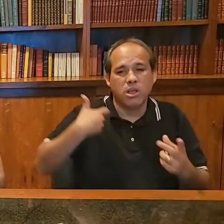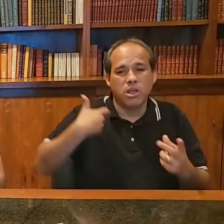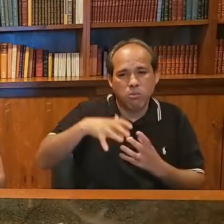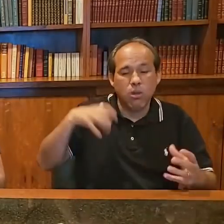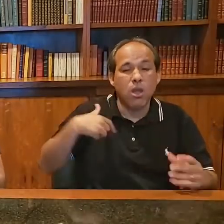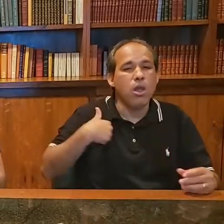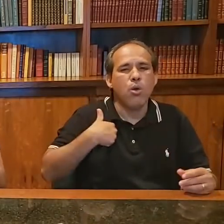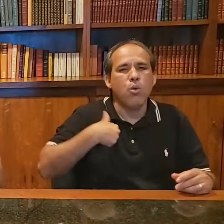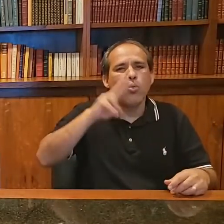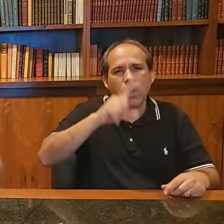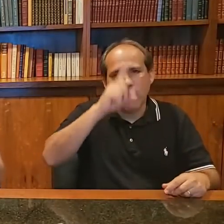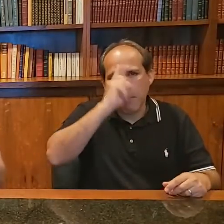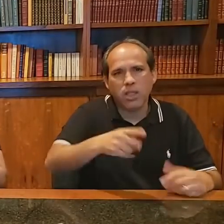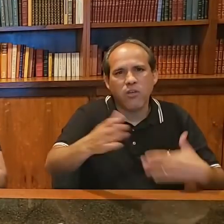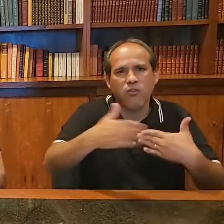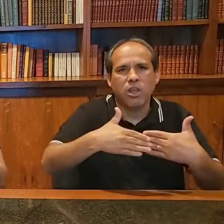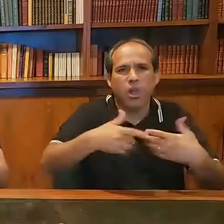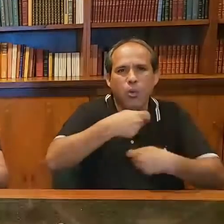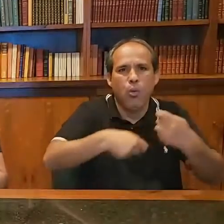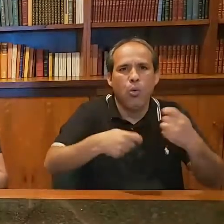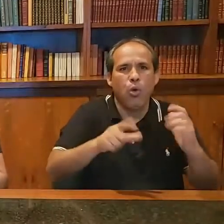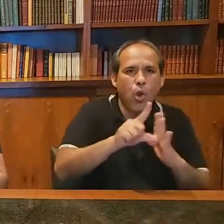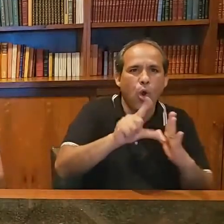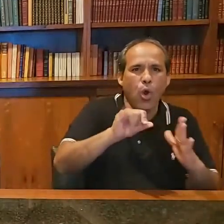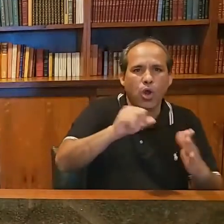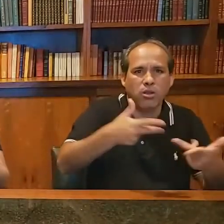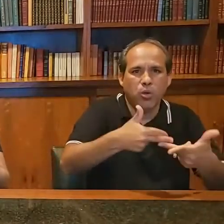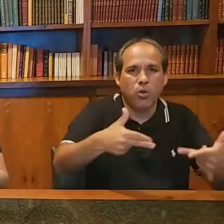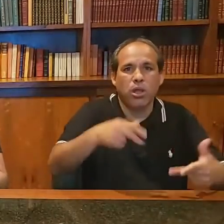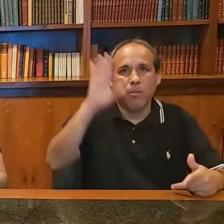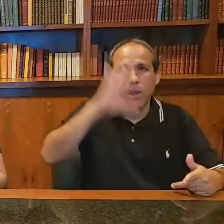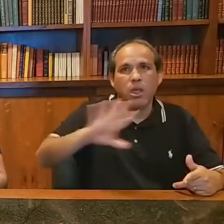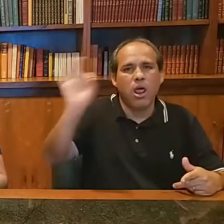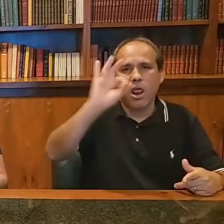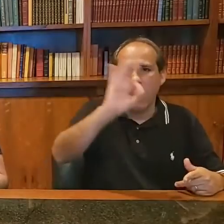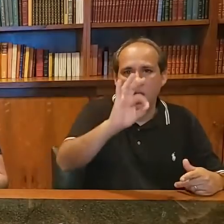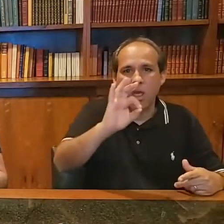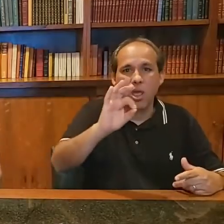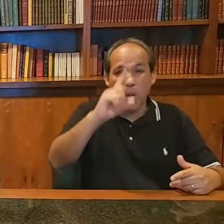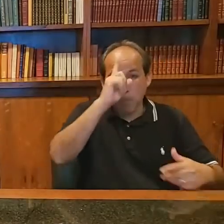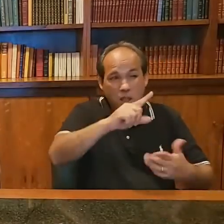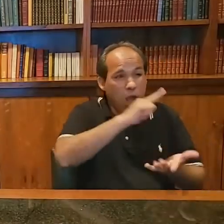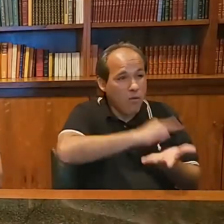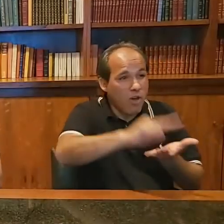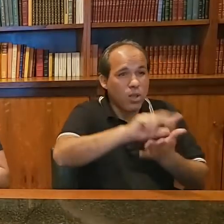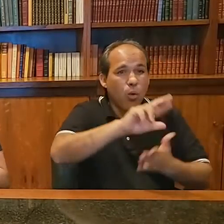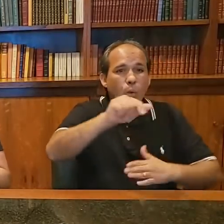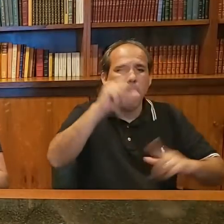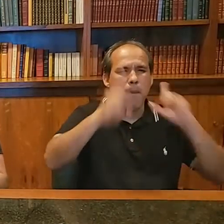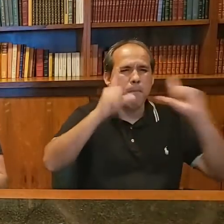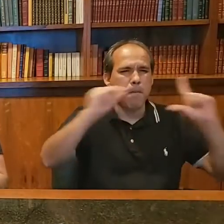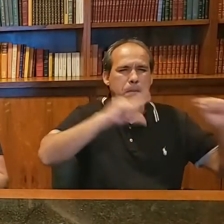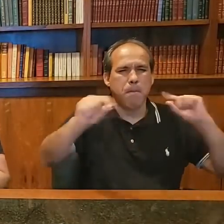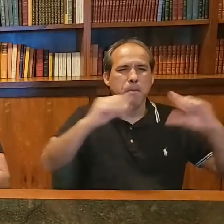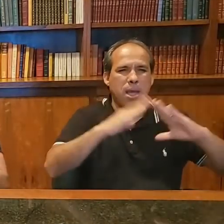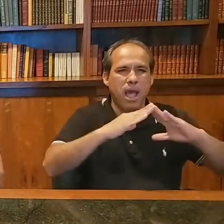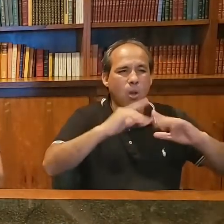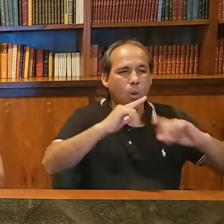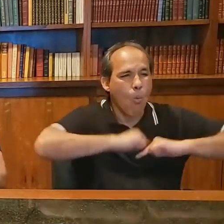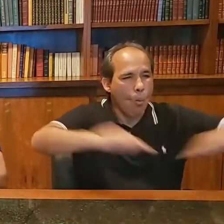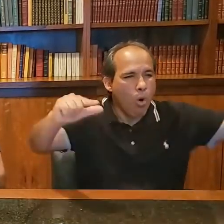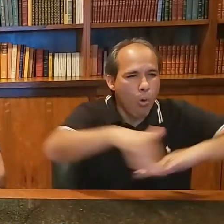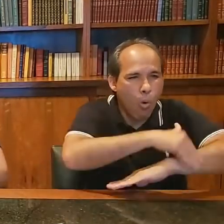Brasil. Eu nunca decretei um lockdown ou toque de recolher, tá? E não fechei comércio nenhum. Então, nós